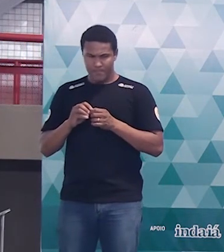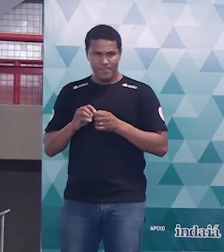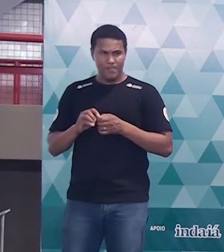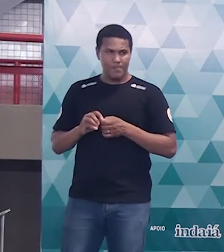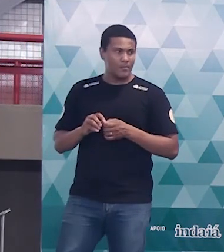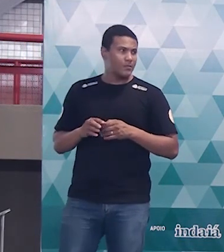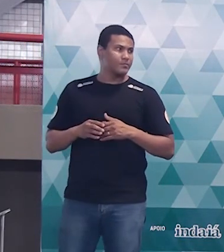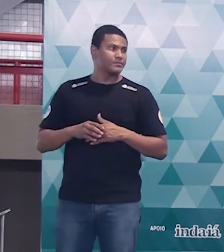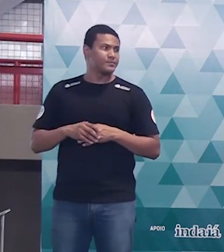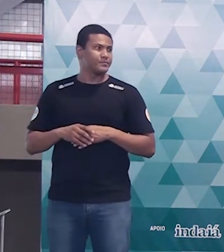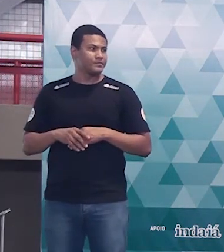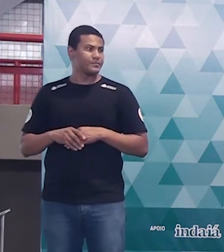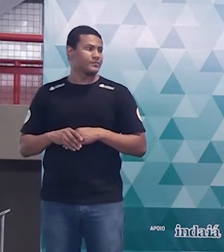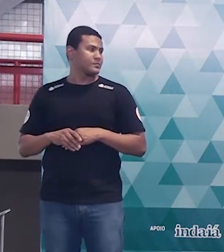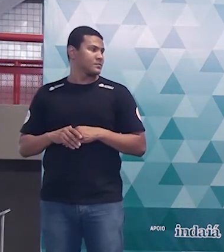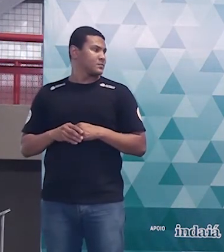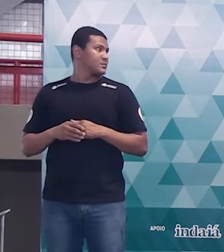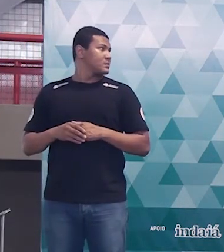Bem,